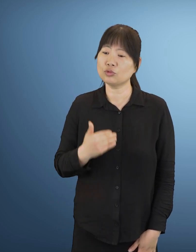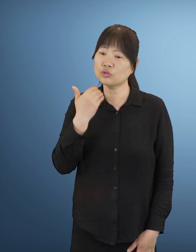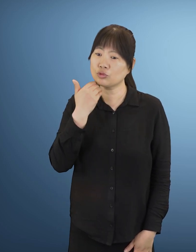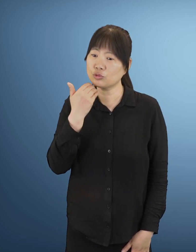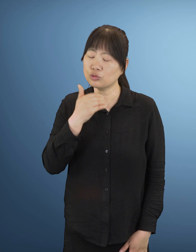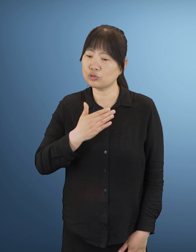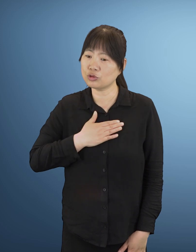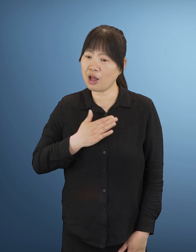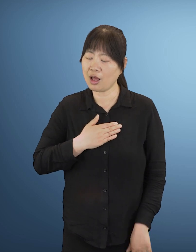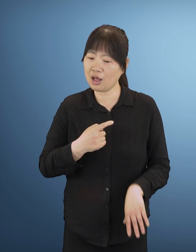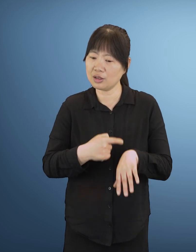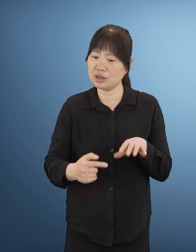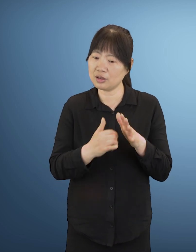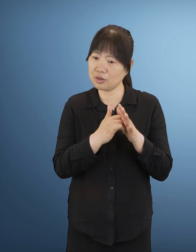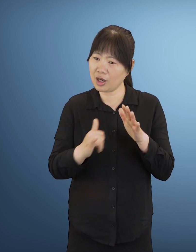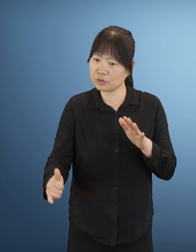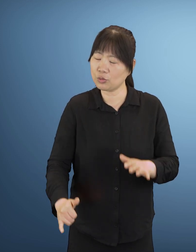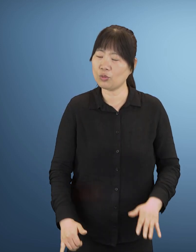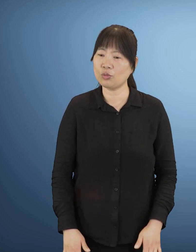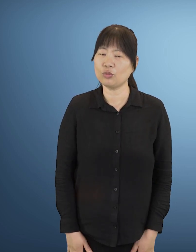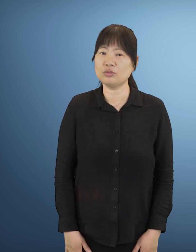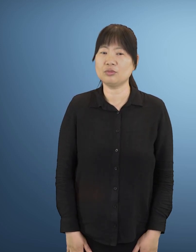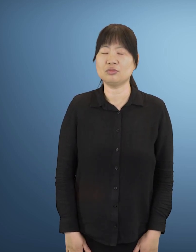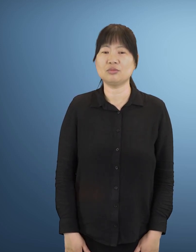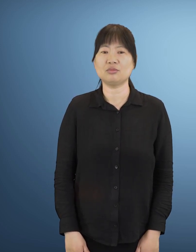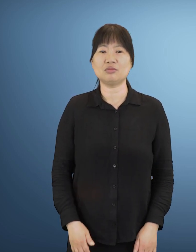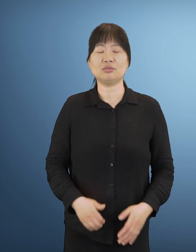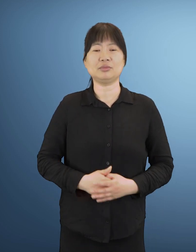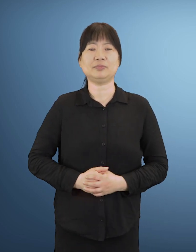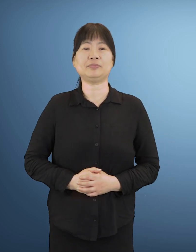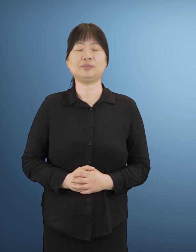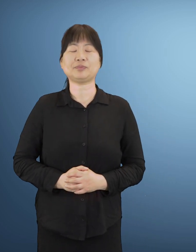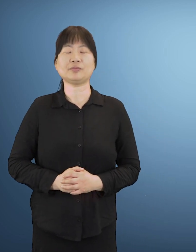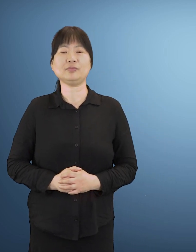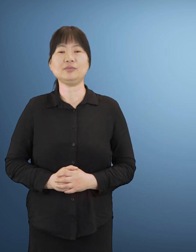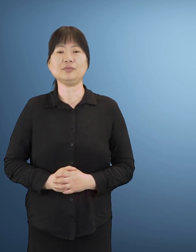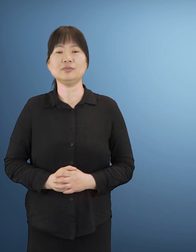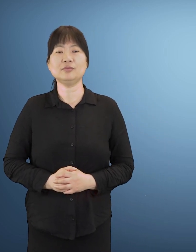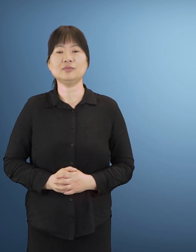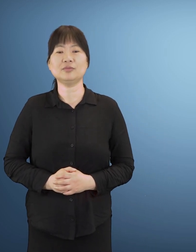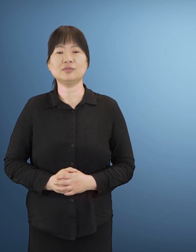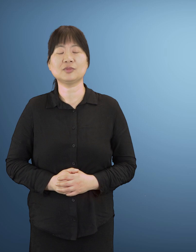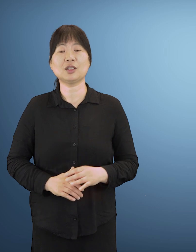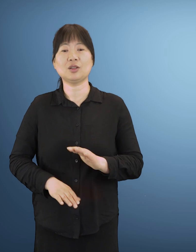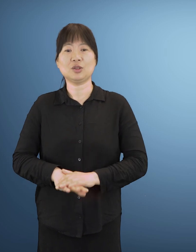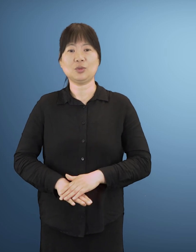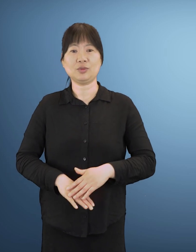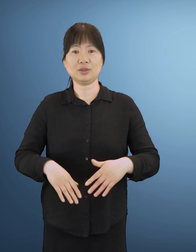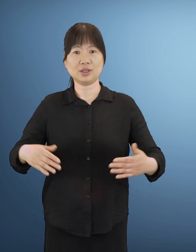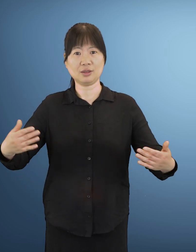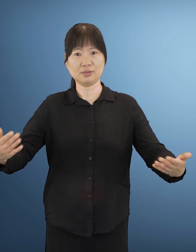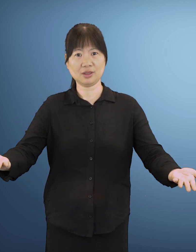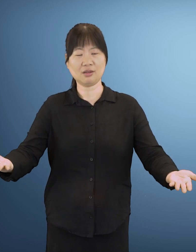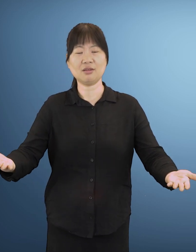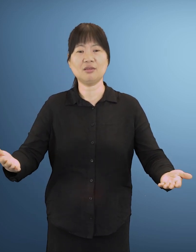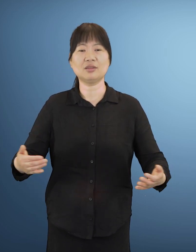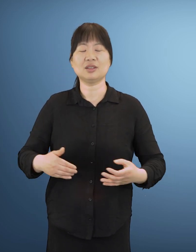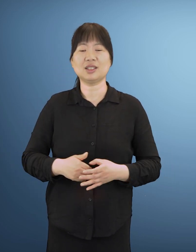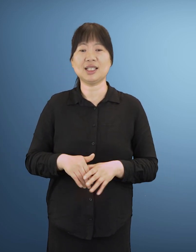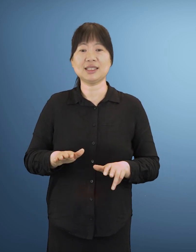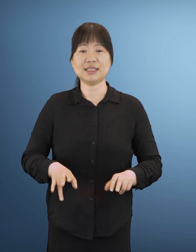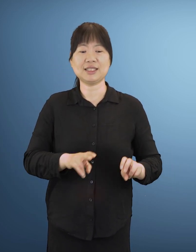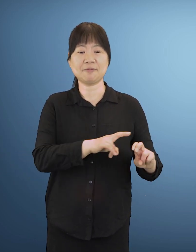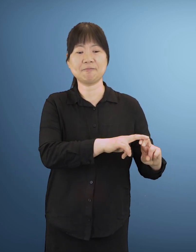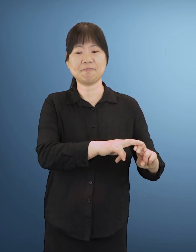내 어머니며 내 동생들이냐 하시고, 그리고 이제 손을 내밀어서 지금 자기